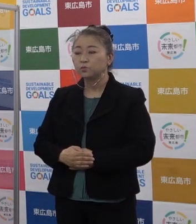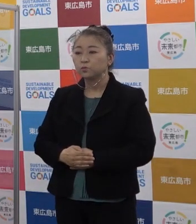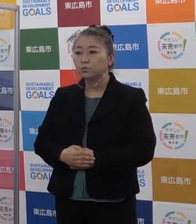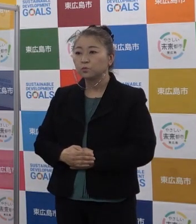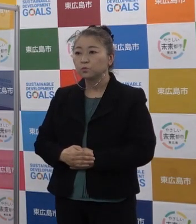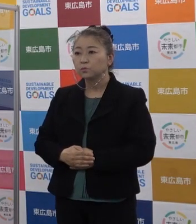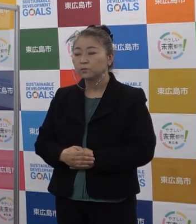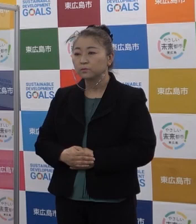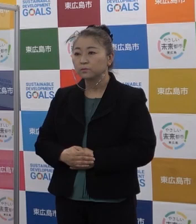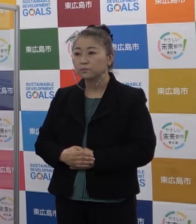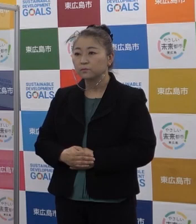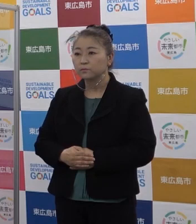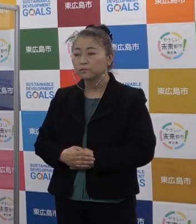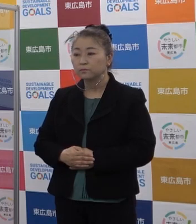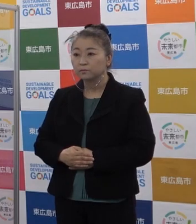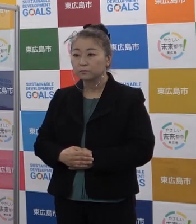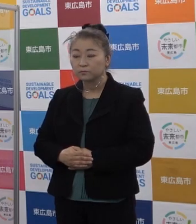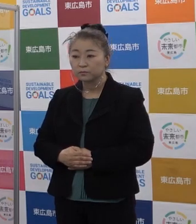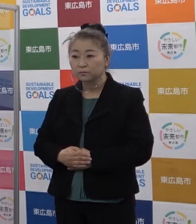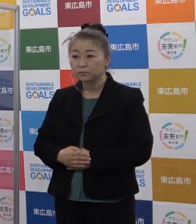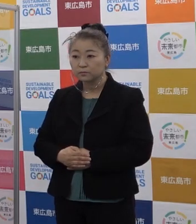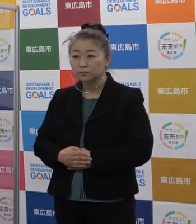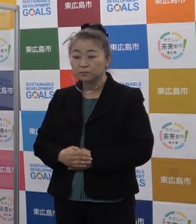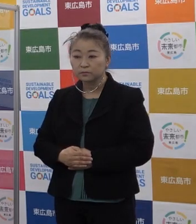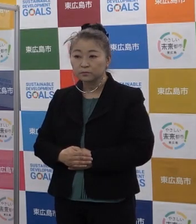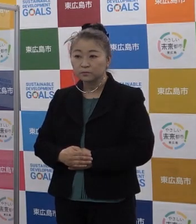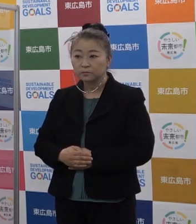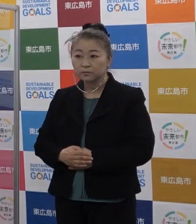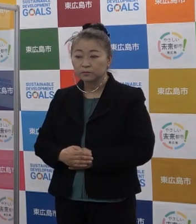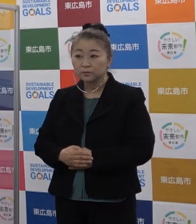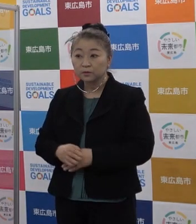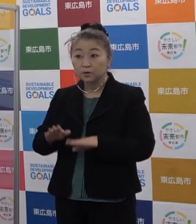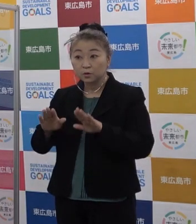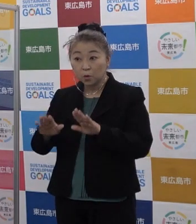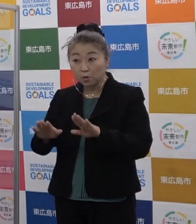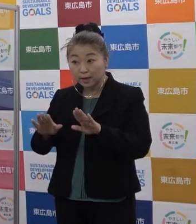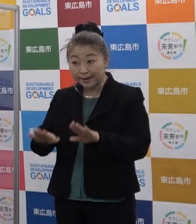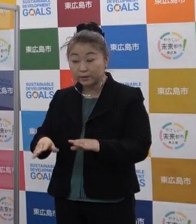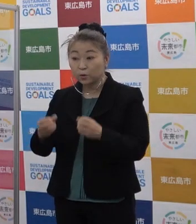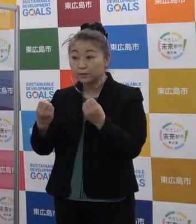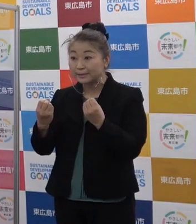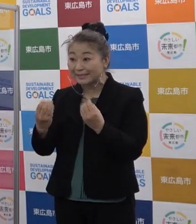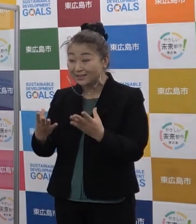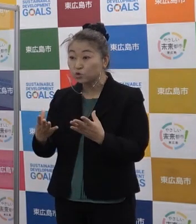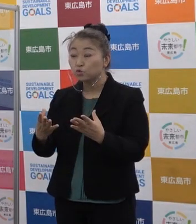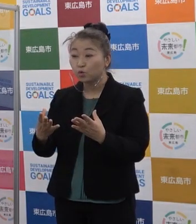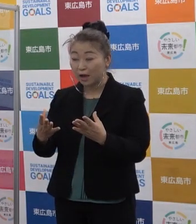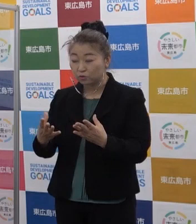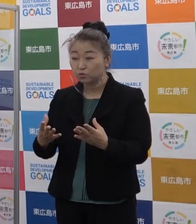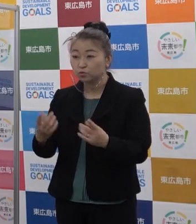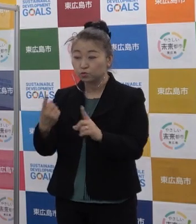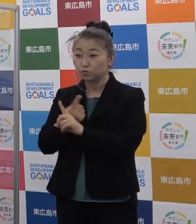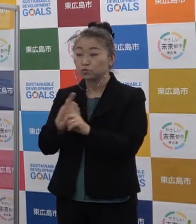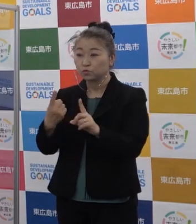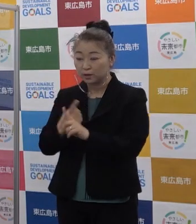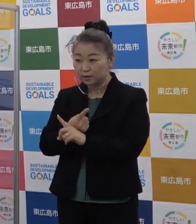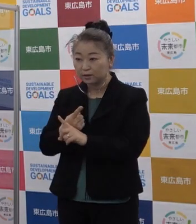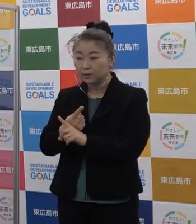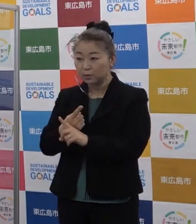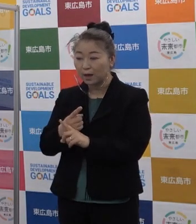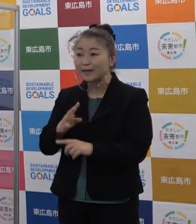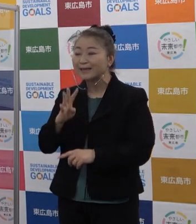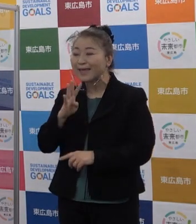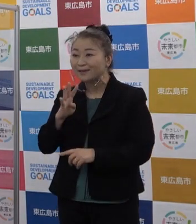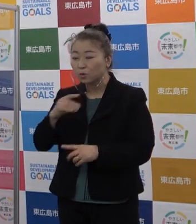で、これも背景の講談のところに書いてますけども、今回のリニューアルでは言語を選択ページを設け